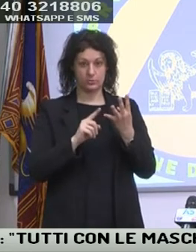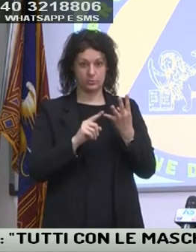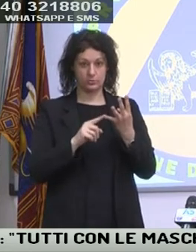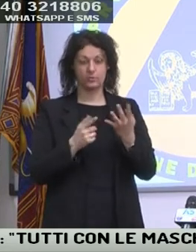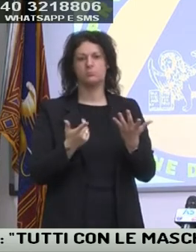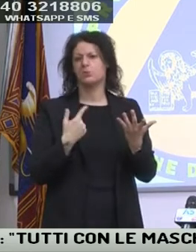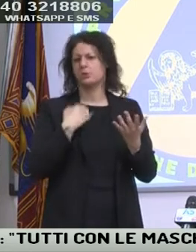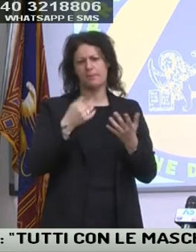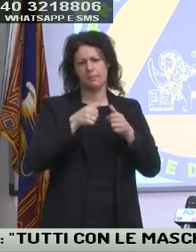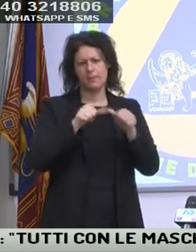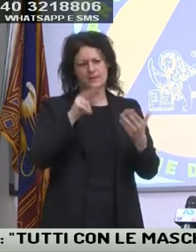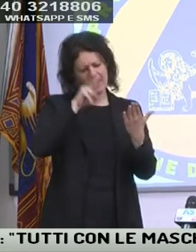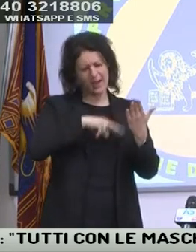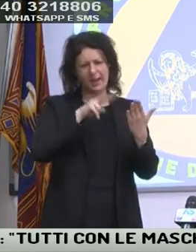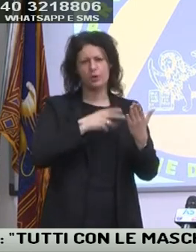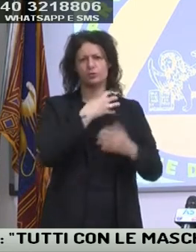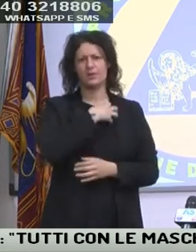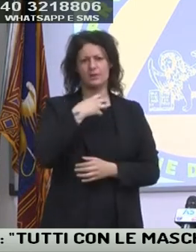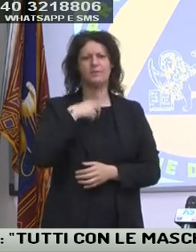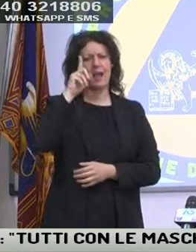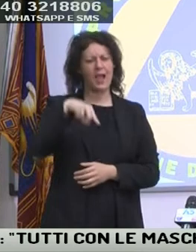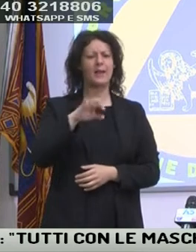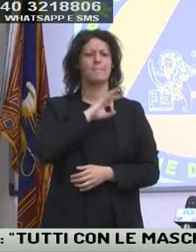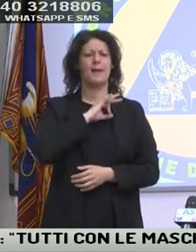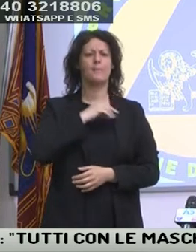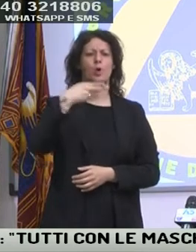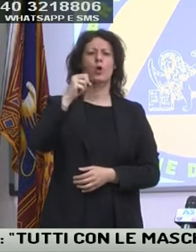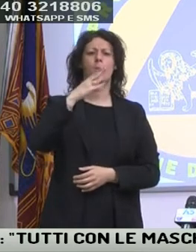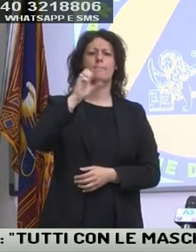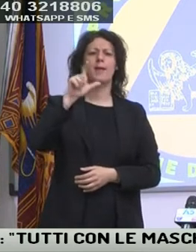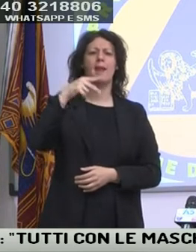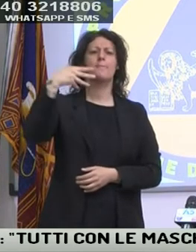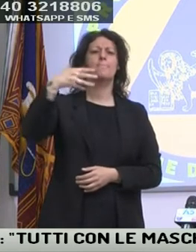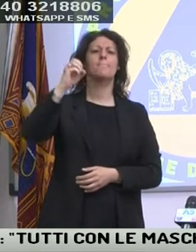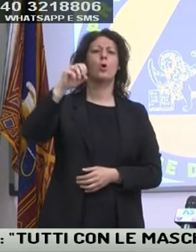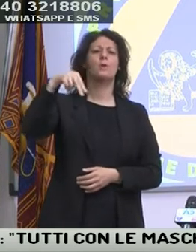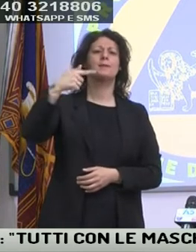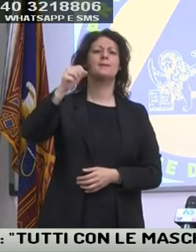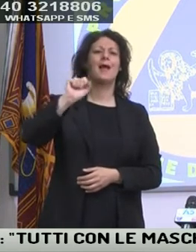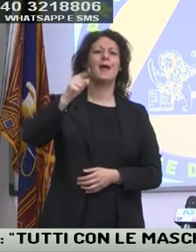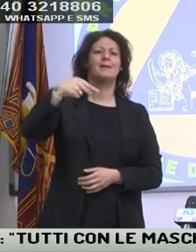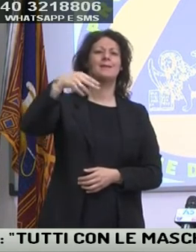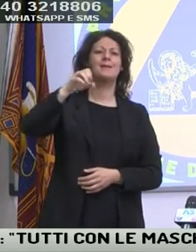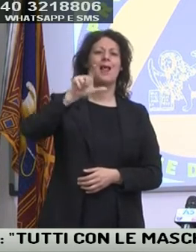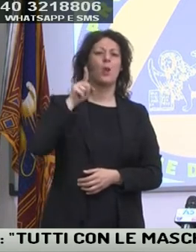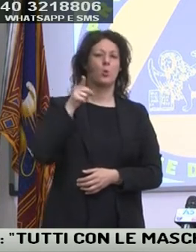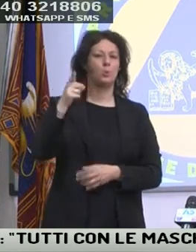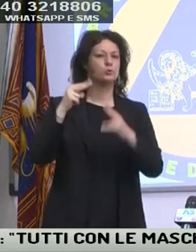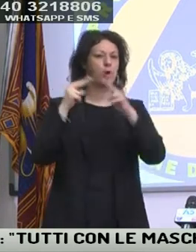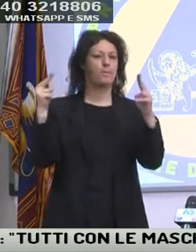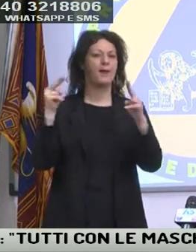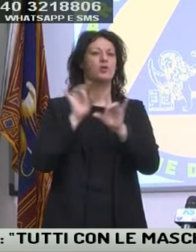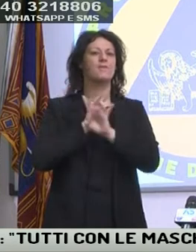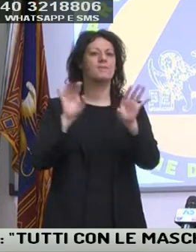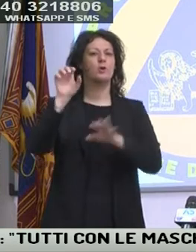quali semplicemente un premio Nobel che si chiama Montagnier, che ha avuto il premio Nobel per la medicina, quello che ha scoperto il virus dell'AIDS, ha avuto il premio Nobel